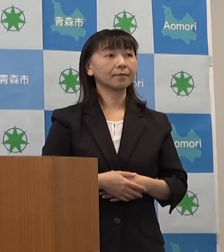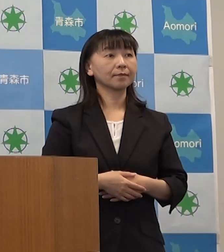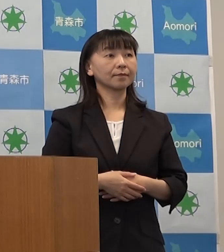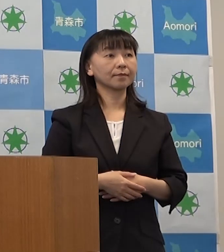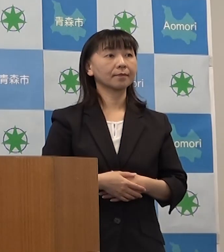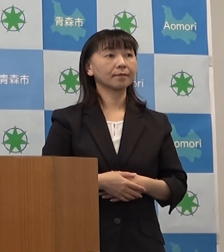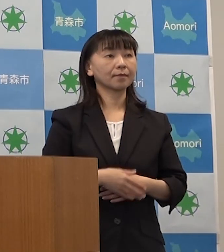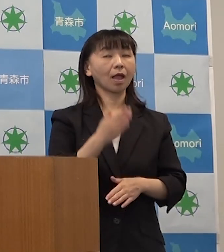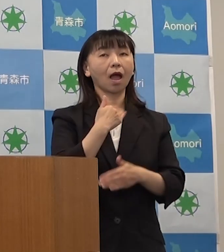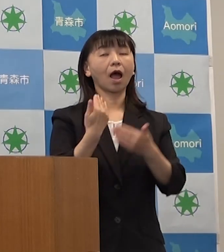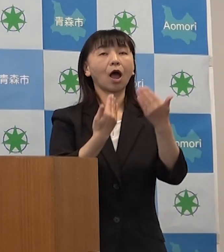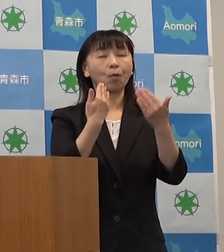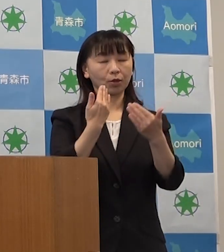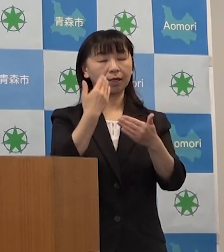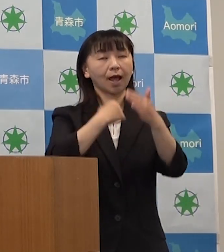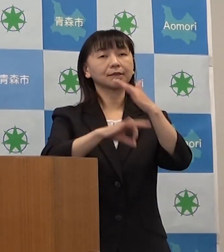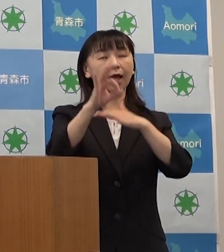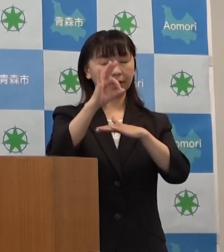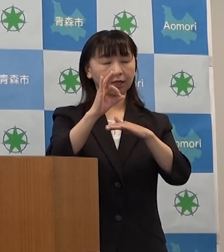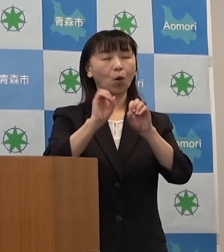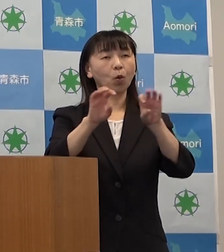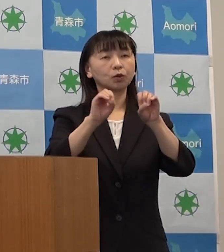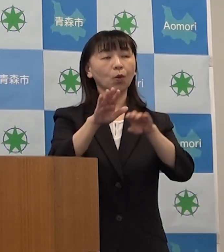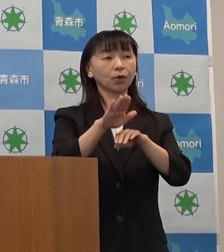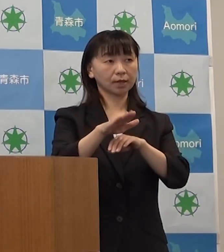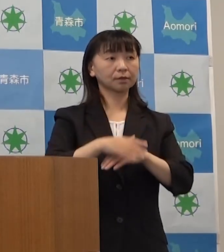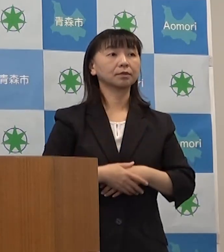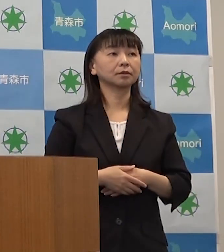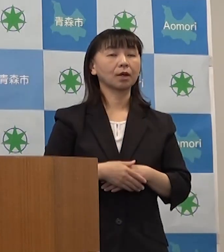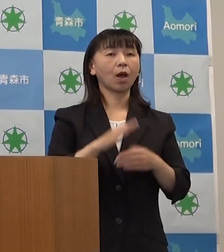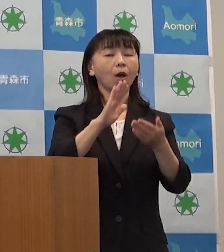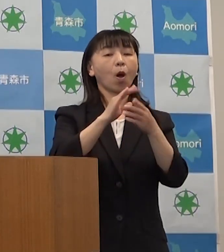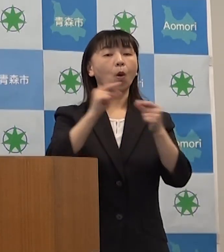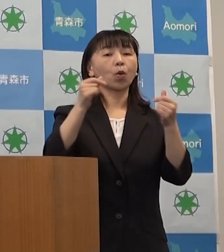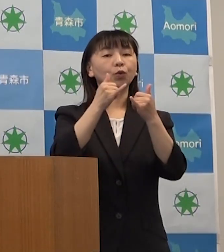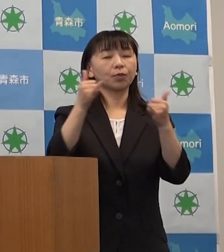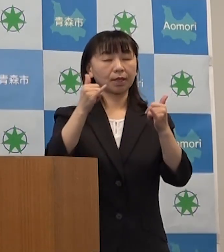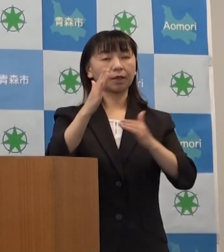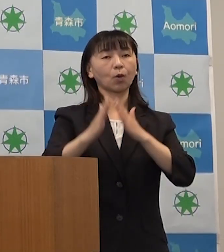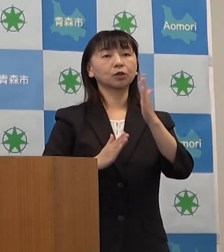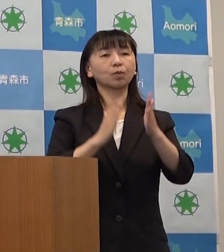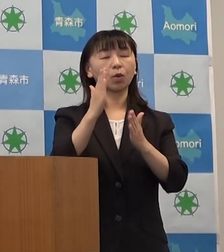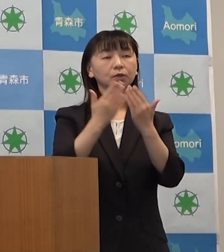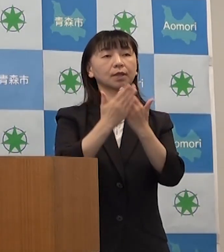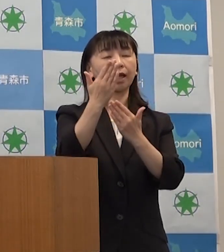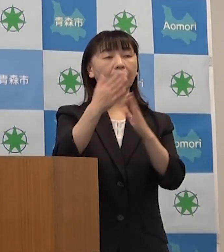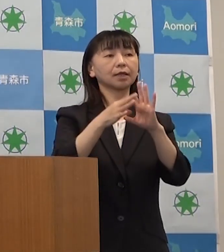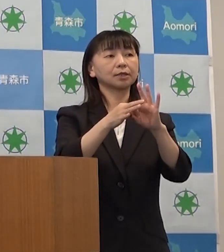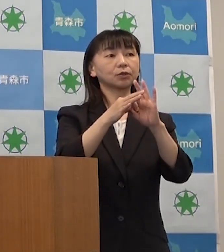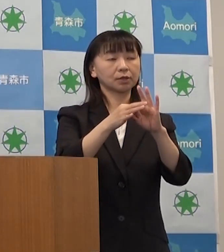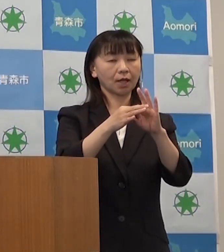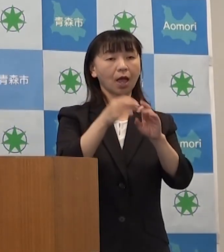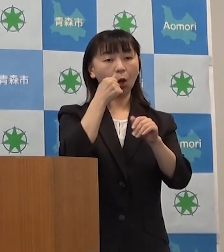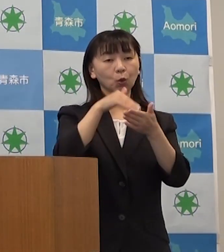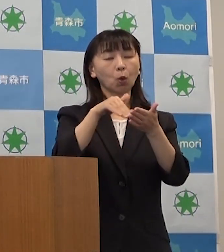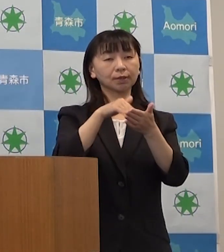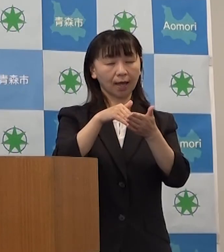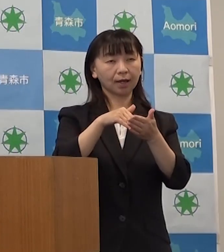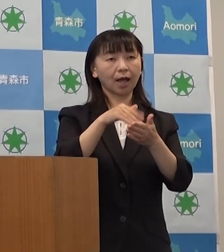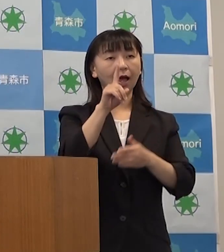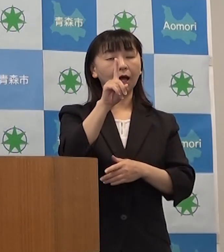青森朝日放送の藤原と申します。国民スポーツ大会の関連でなんですけれども、予算額がも